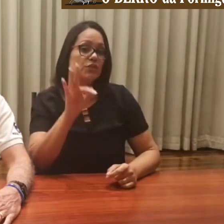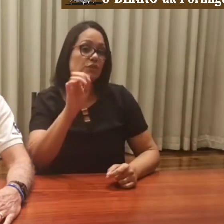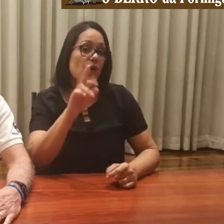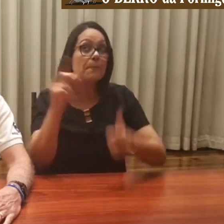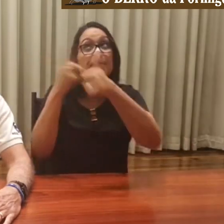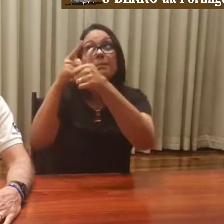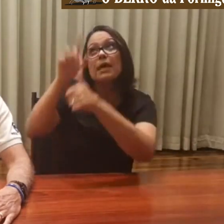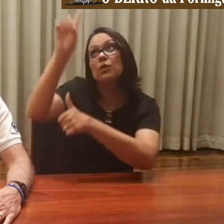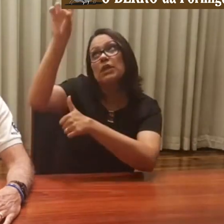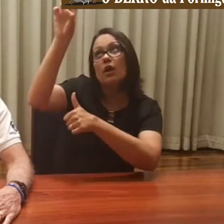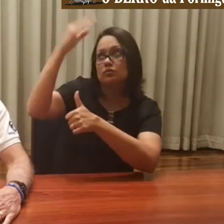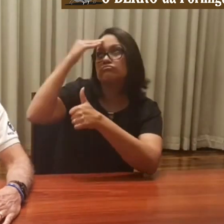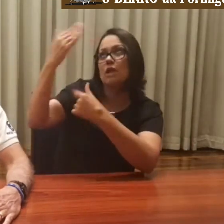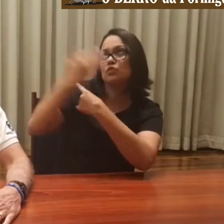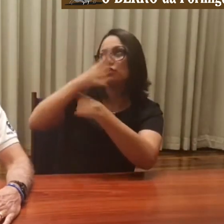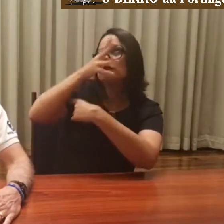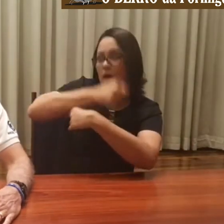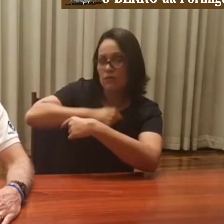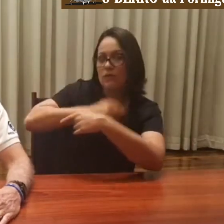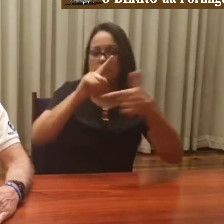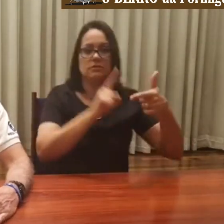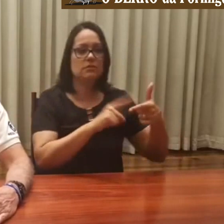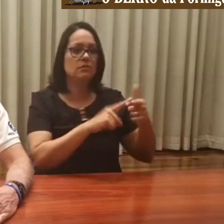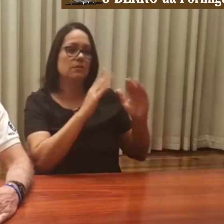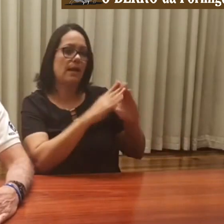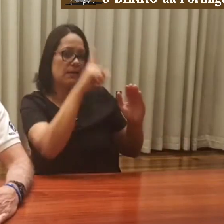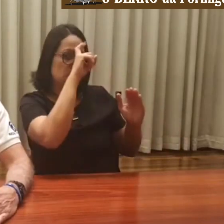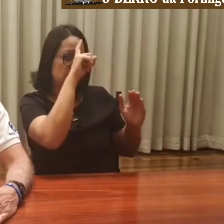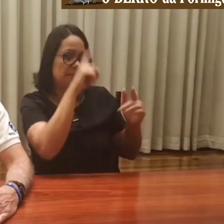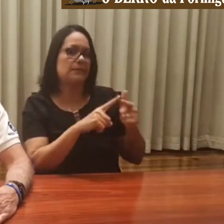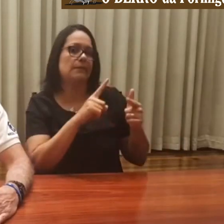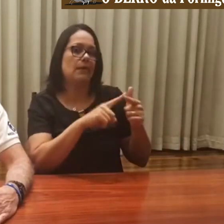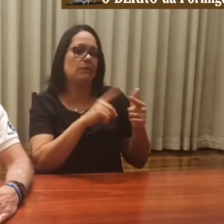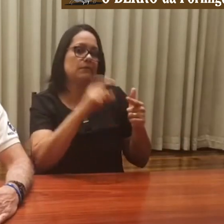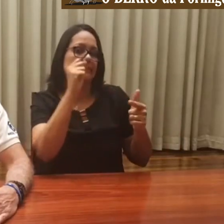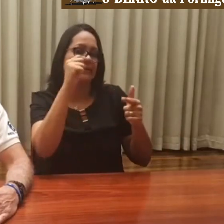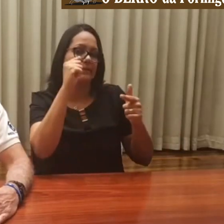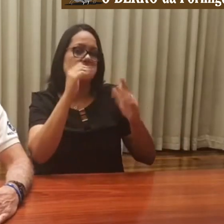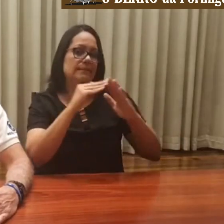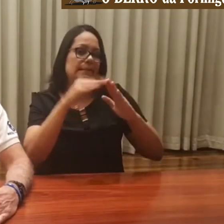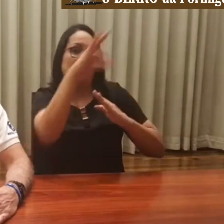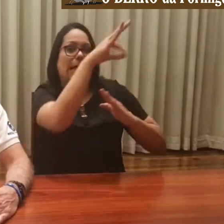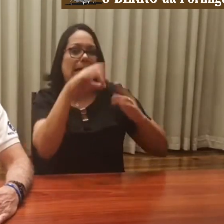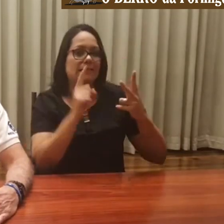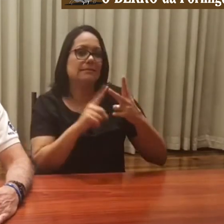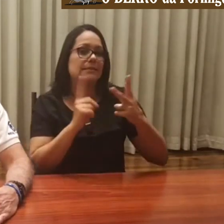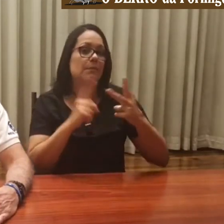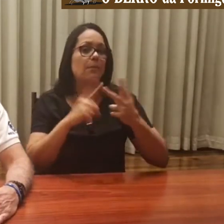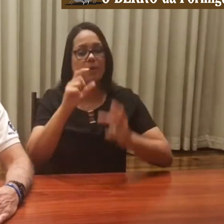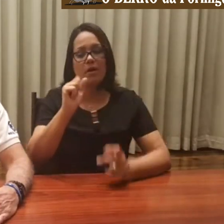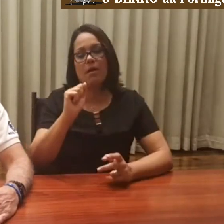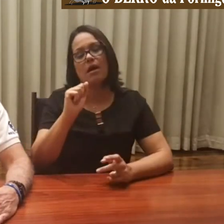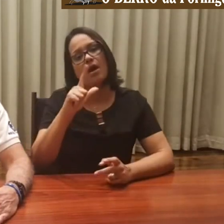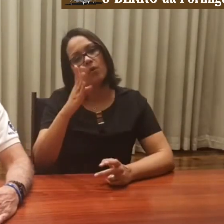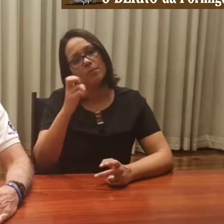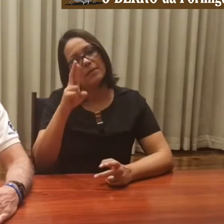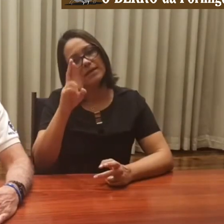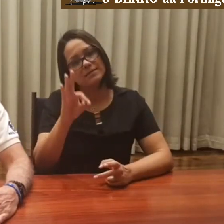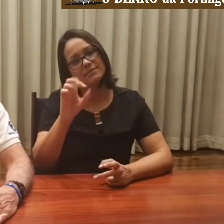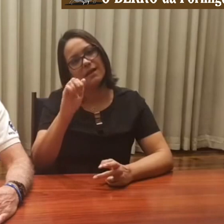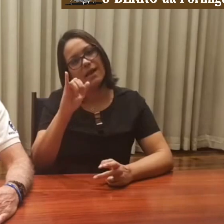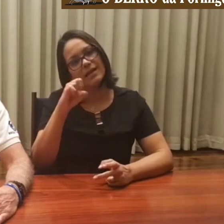obviamente, né? Depois a Santa Casa de Juiz de Fora e depois do Hospital Alberto Einstein lá em São Paulo, que me tratou daquela facada do Adélio,